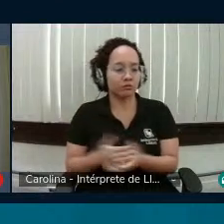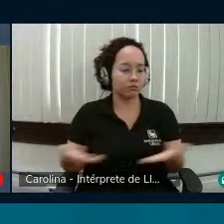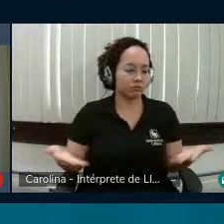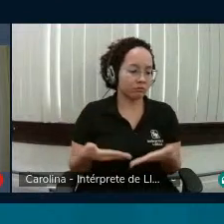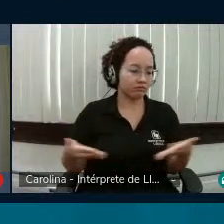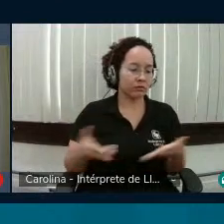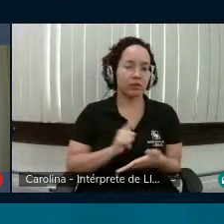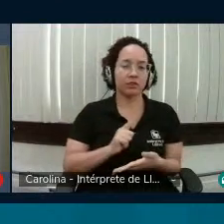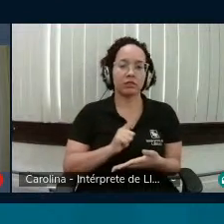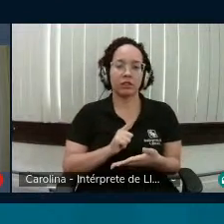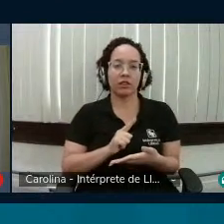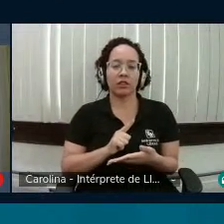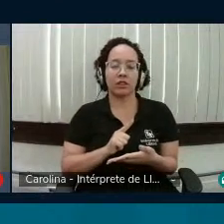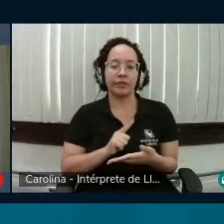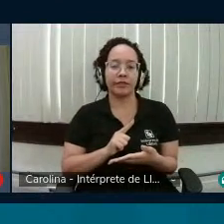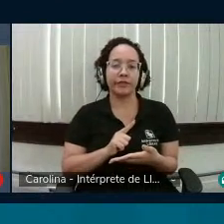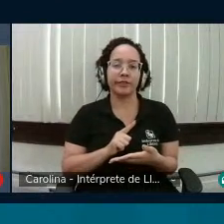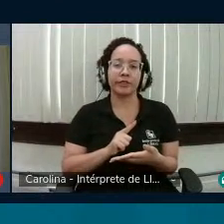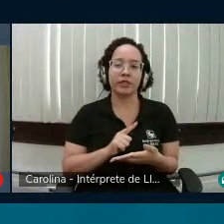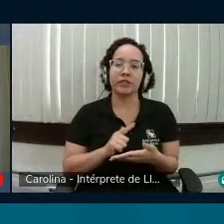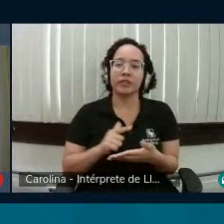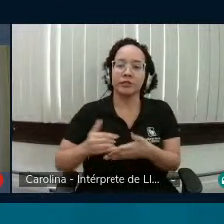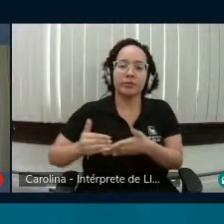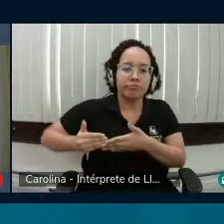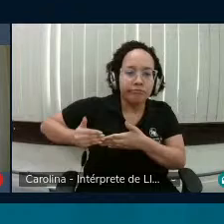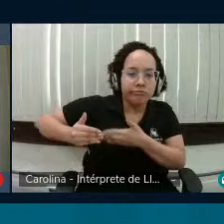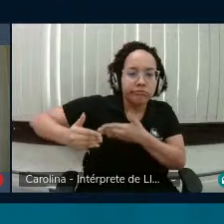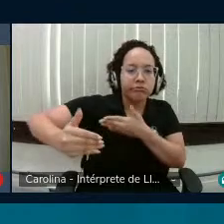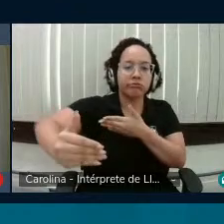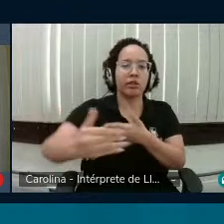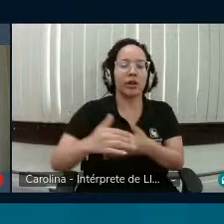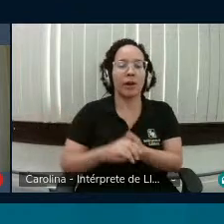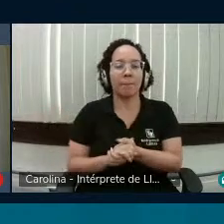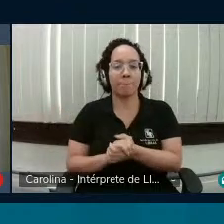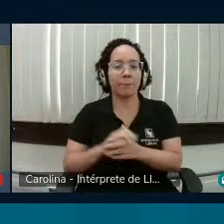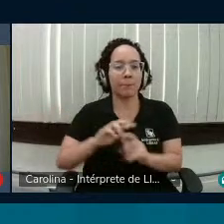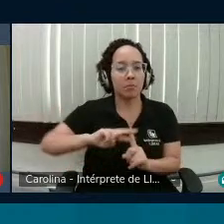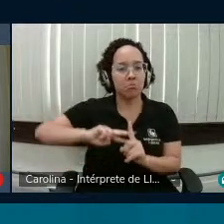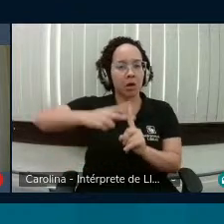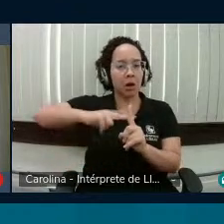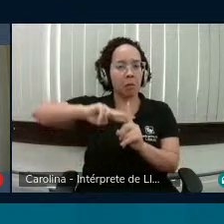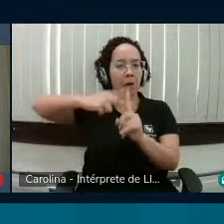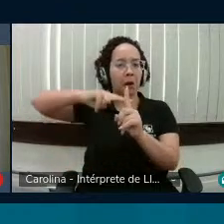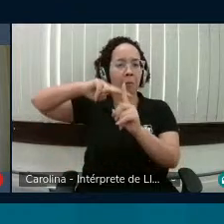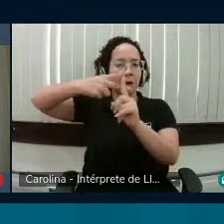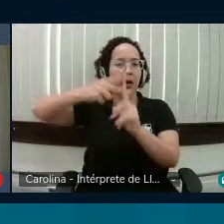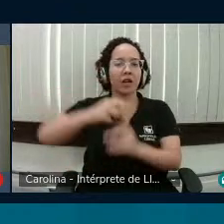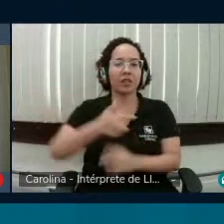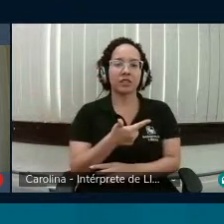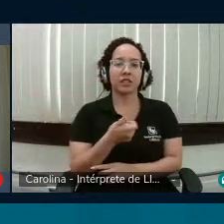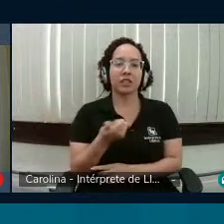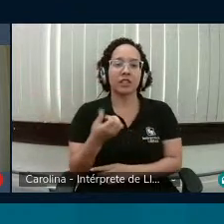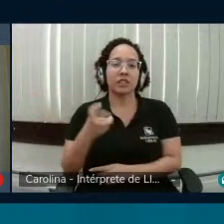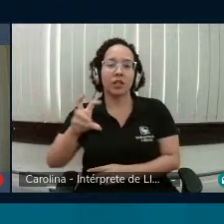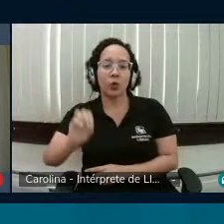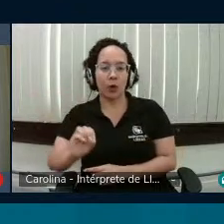mais 600 servidores nossos, né, alguma coisa em torno de 650, ou próximo 650 servidores,